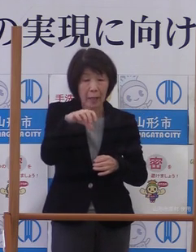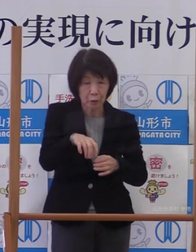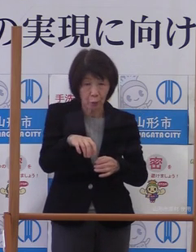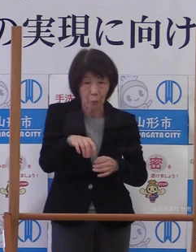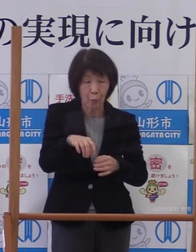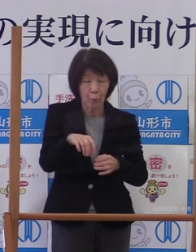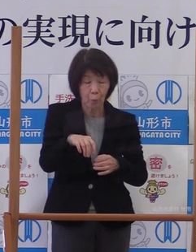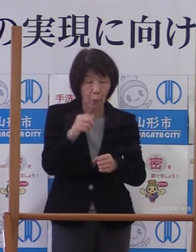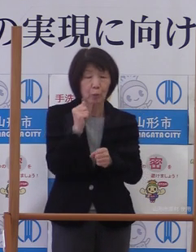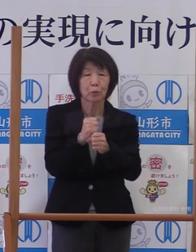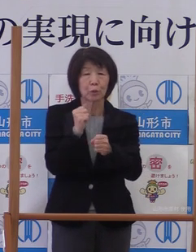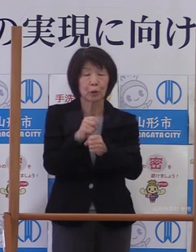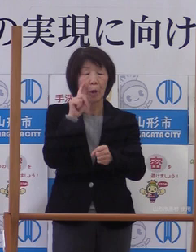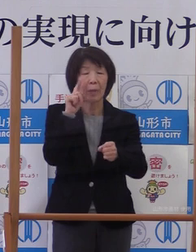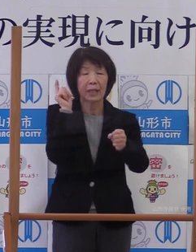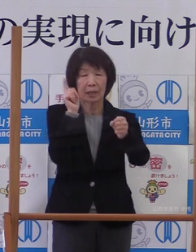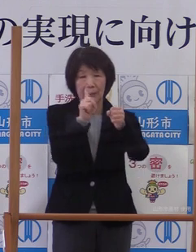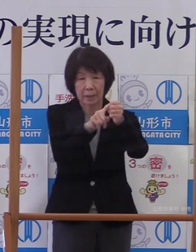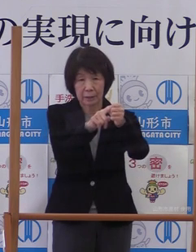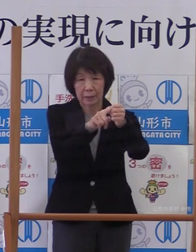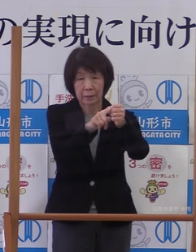します。